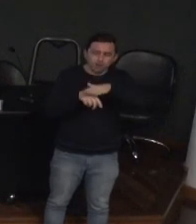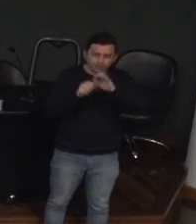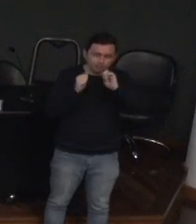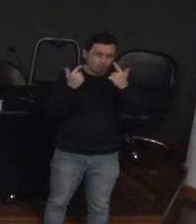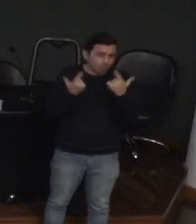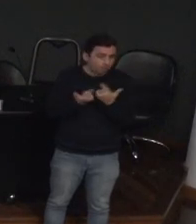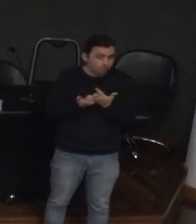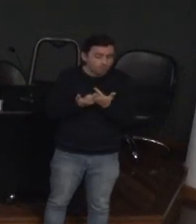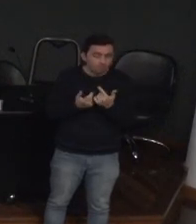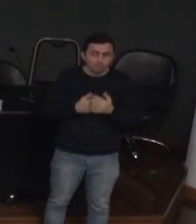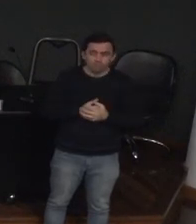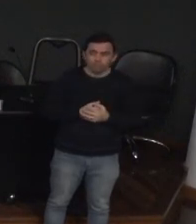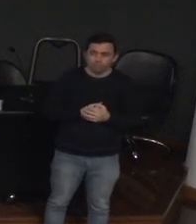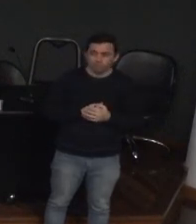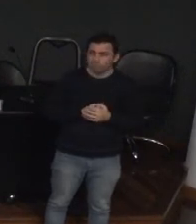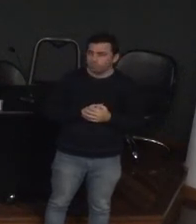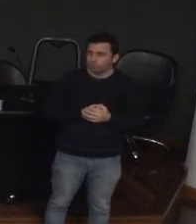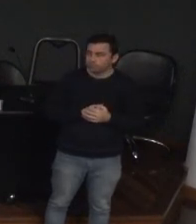Então,